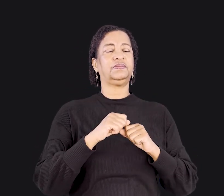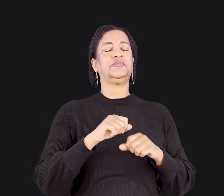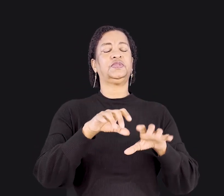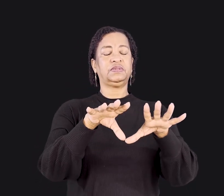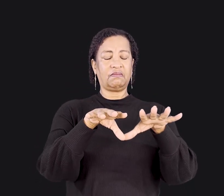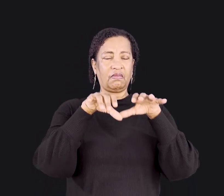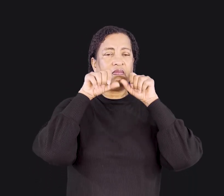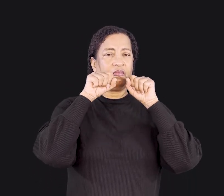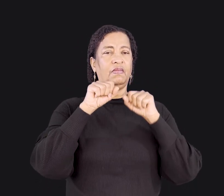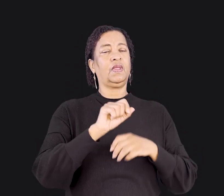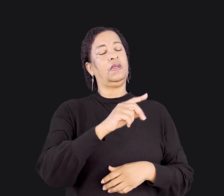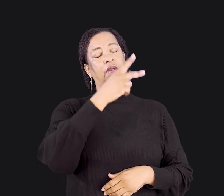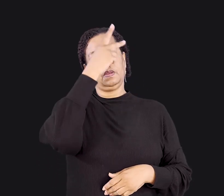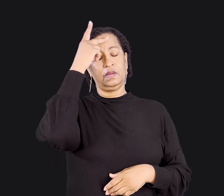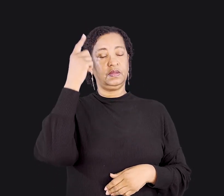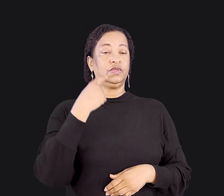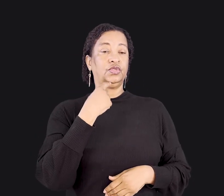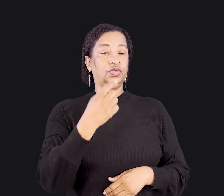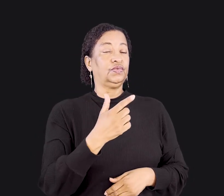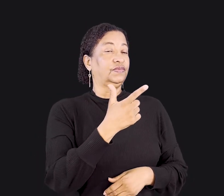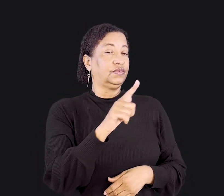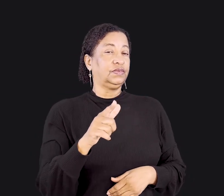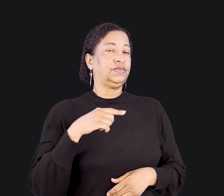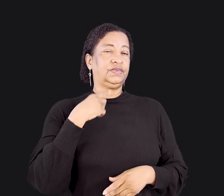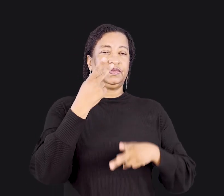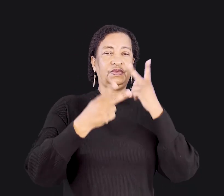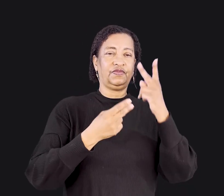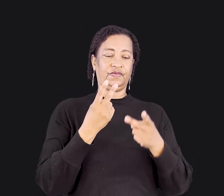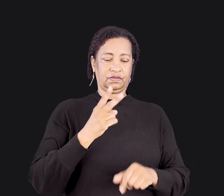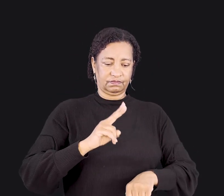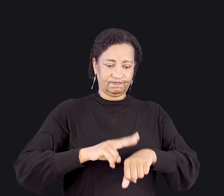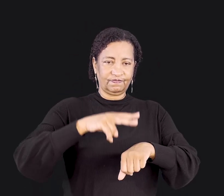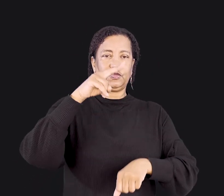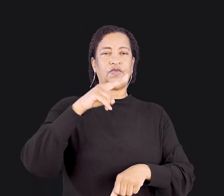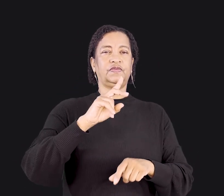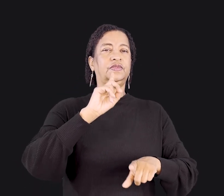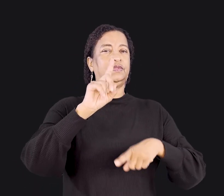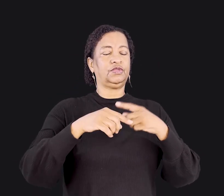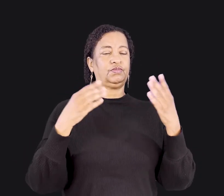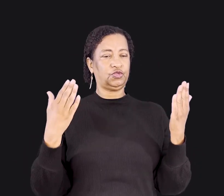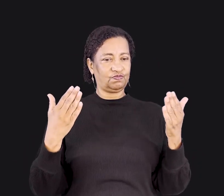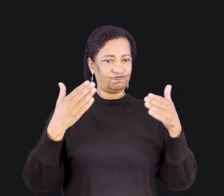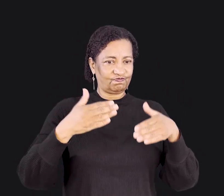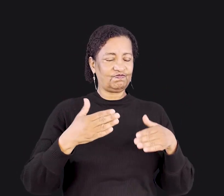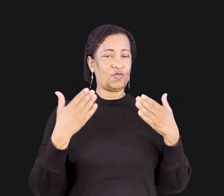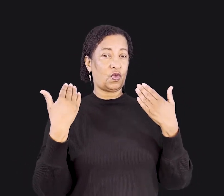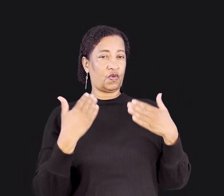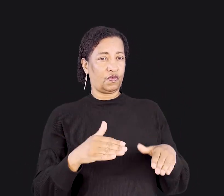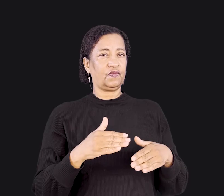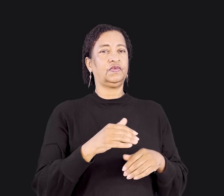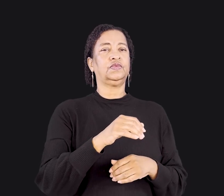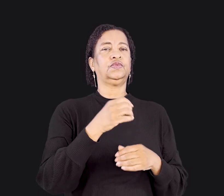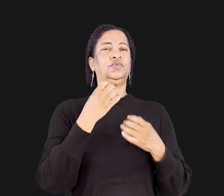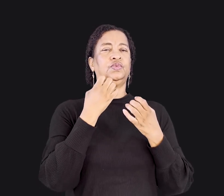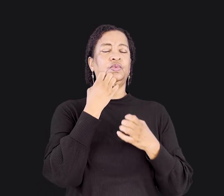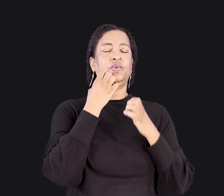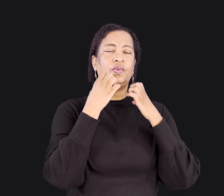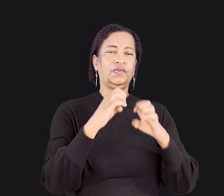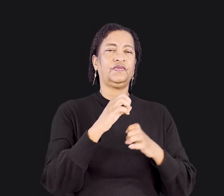Para que ninguém tivesse dúvida, ele falou isso 2 vezes. Depois, confrontando esse evangelho apóstata, ele falou sobre o